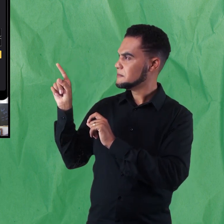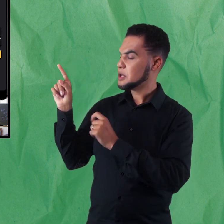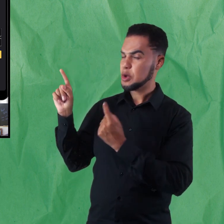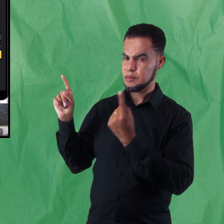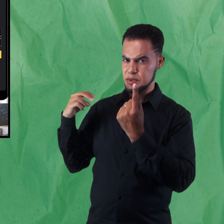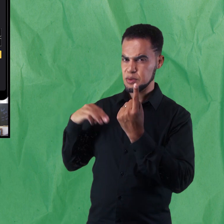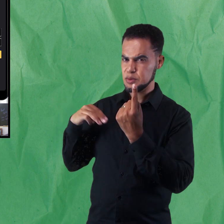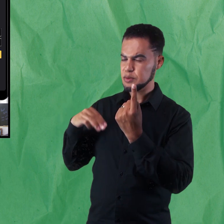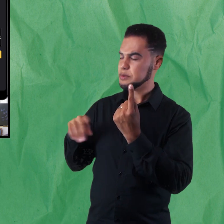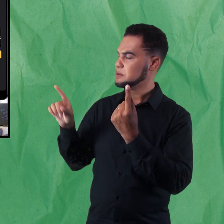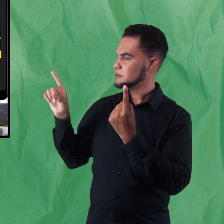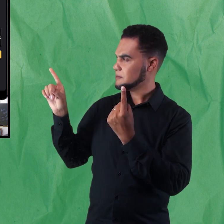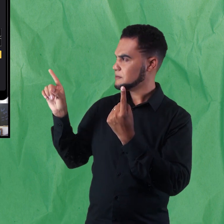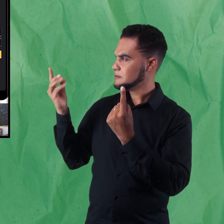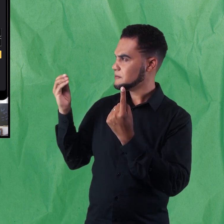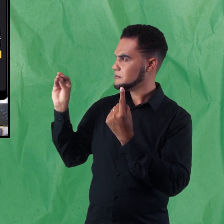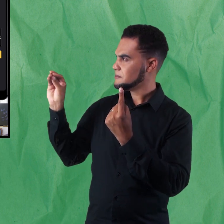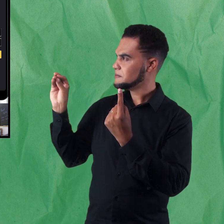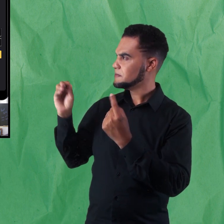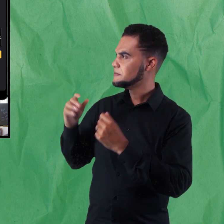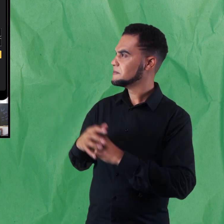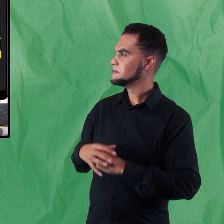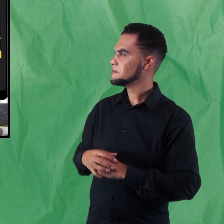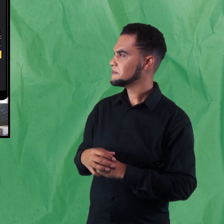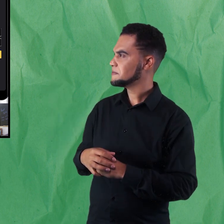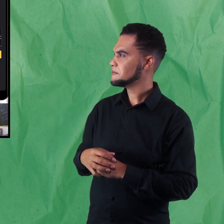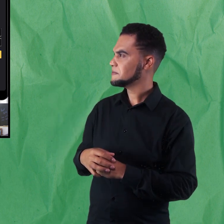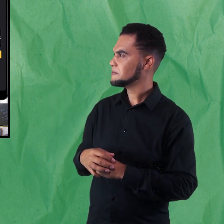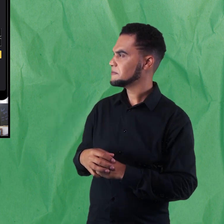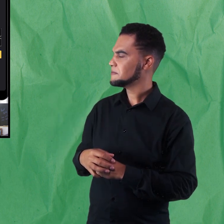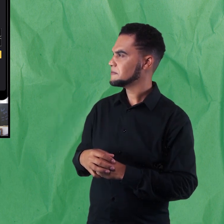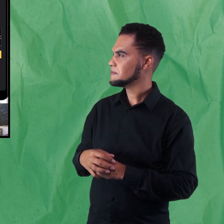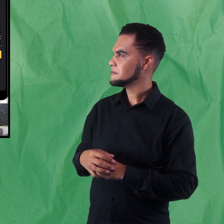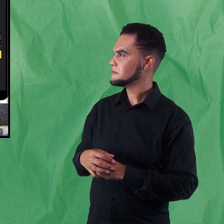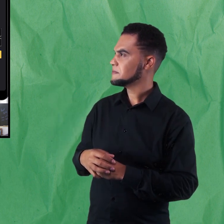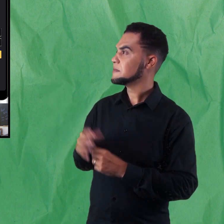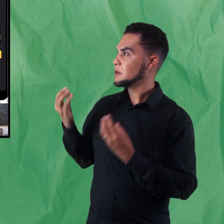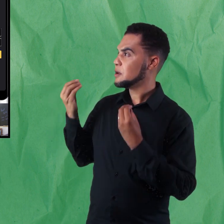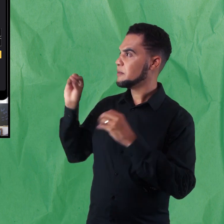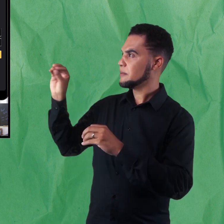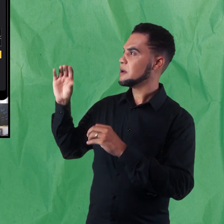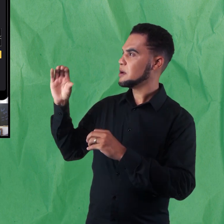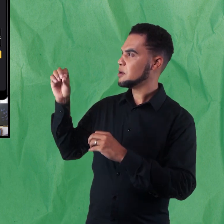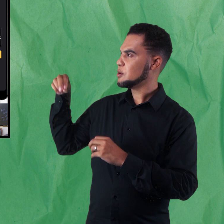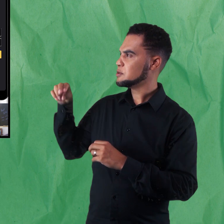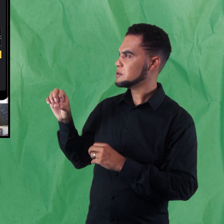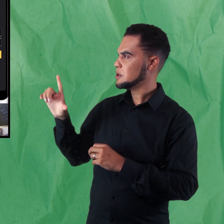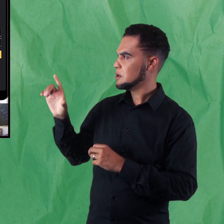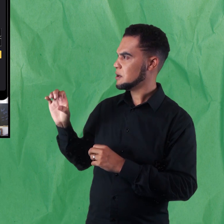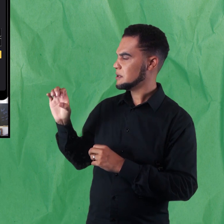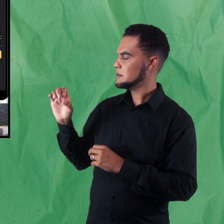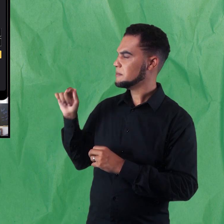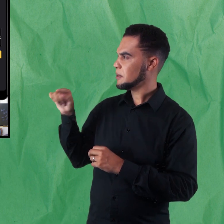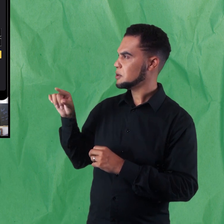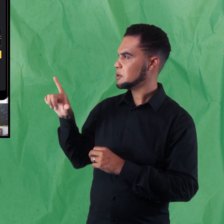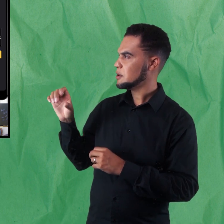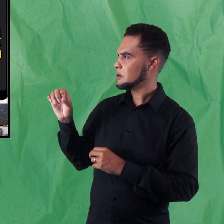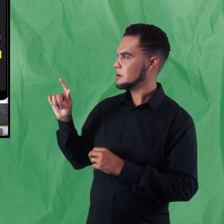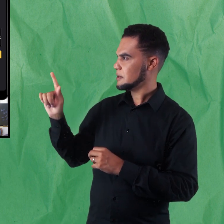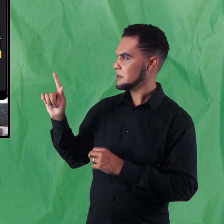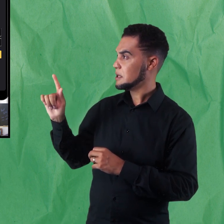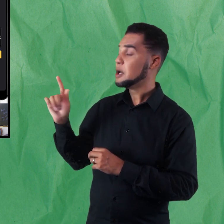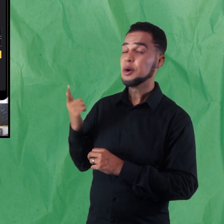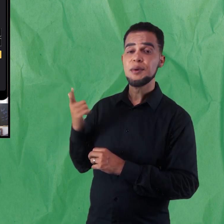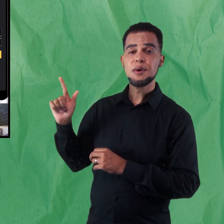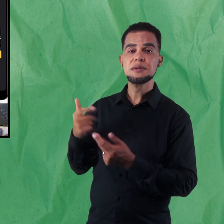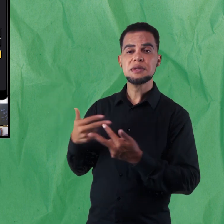só um minuto, isso, né? Eu vou ter aqui um console.log nesse erro. E uma outra